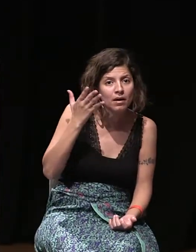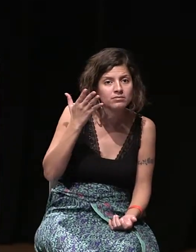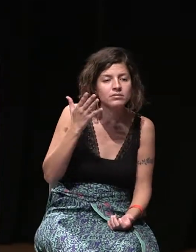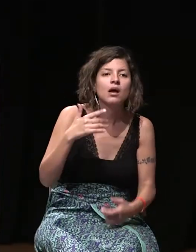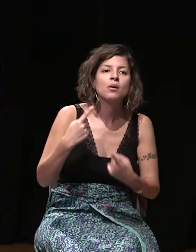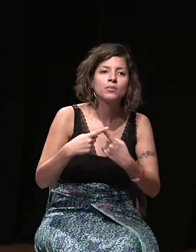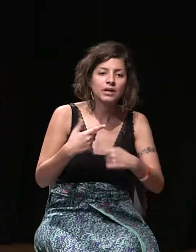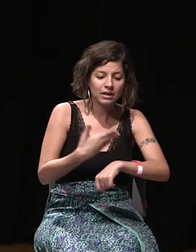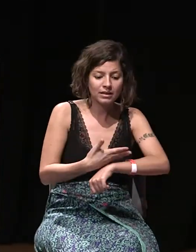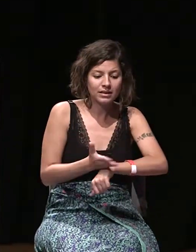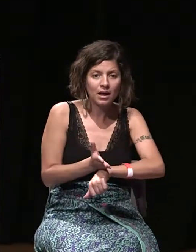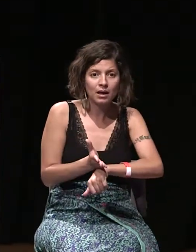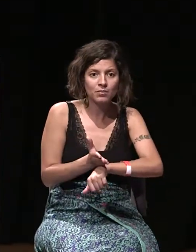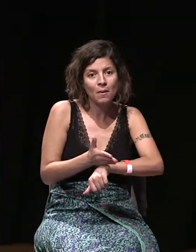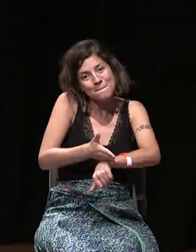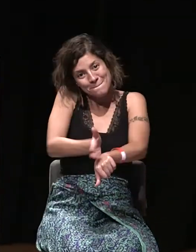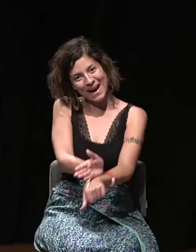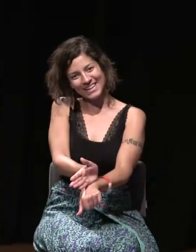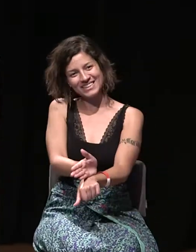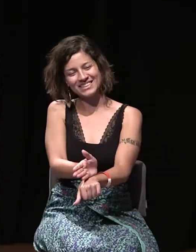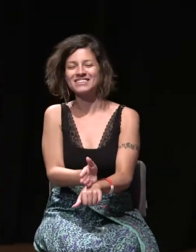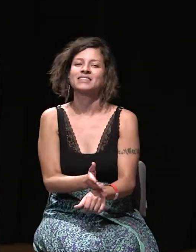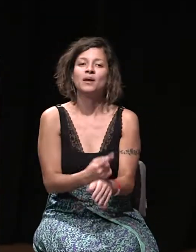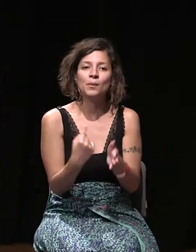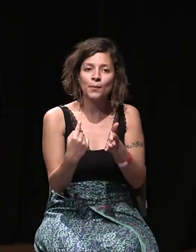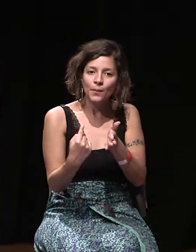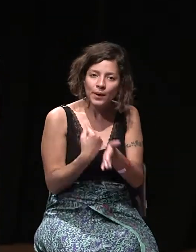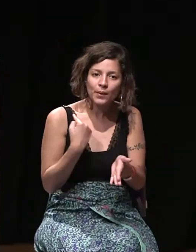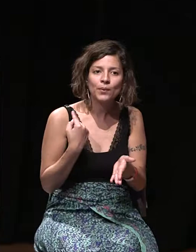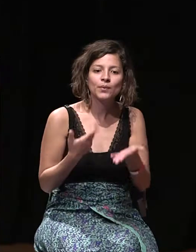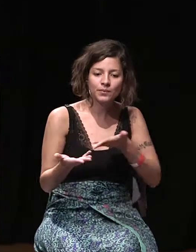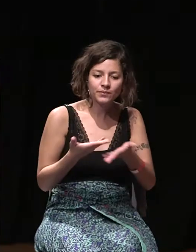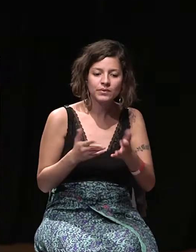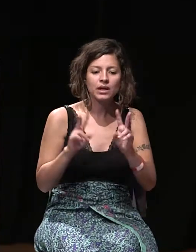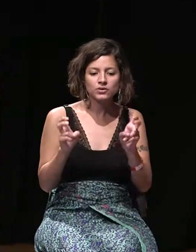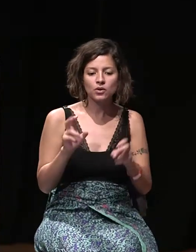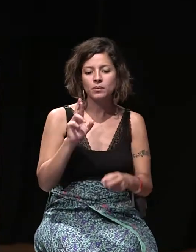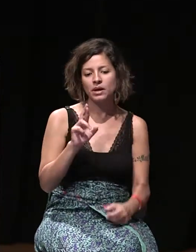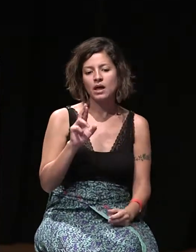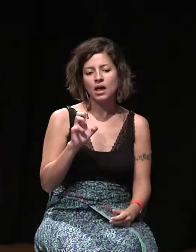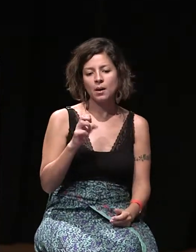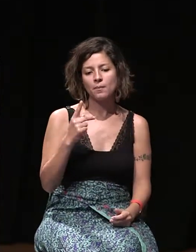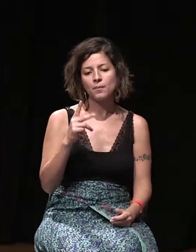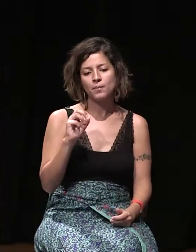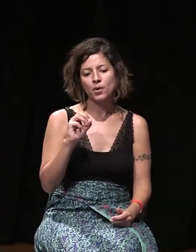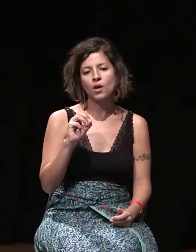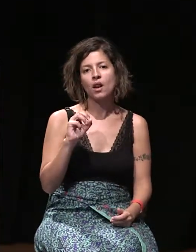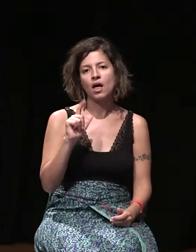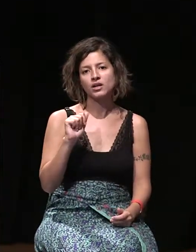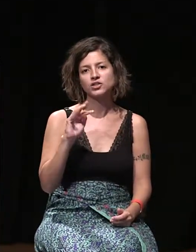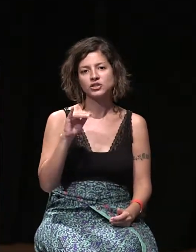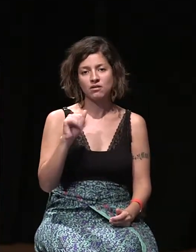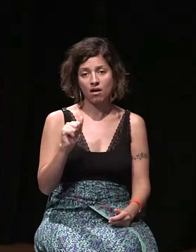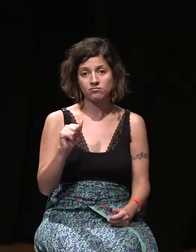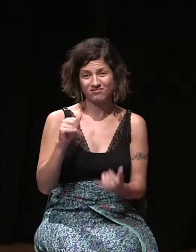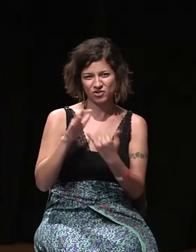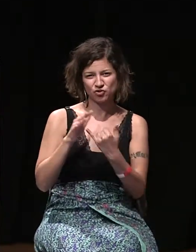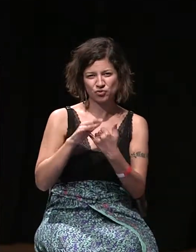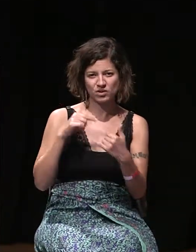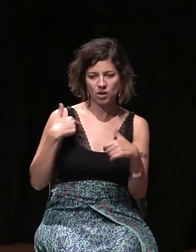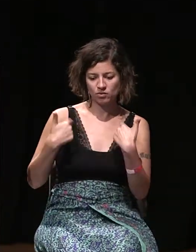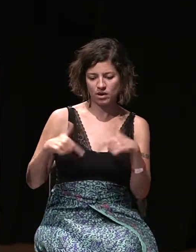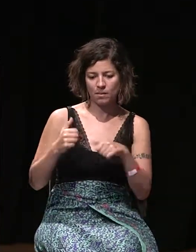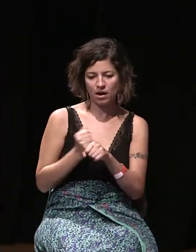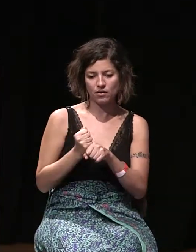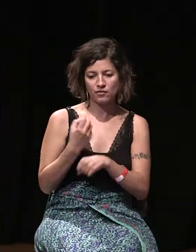parte para compartilhar com vocês a experiência da Reprolatina, que é a instituição que eu trabalho há 20 anos, que a